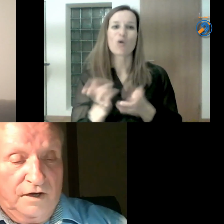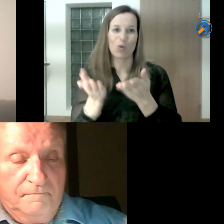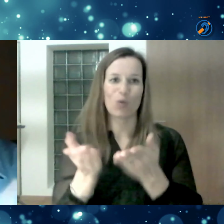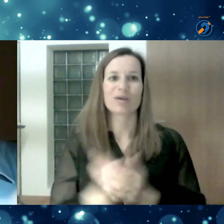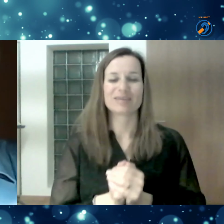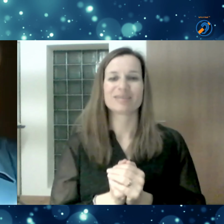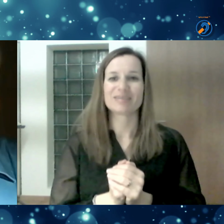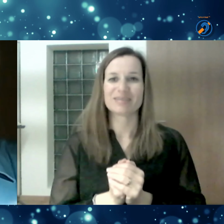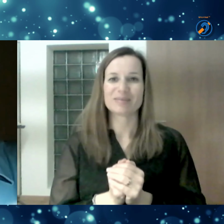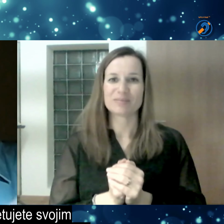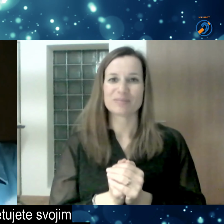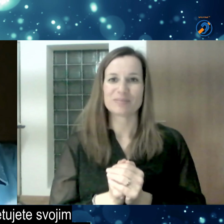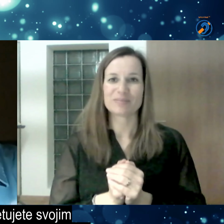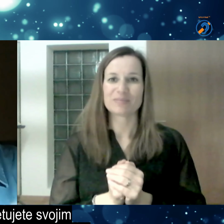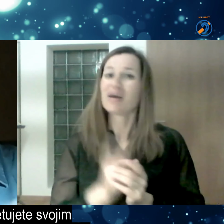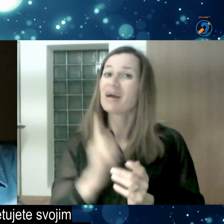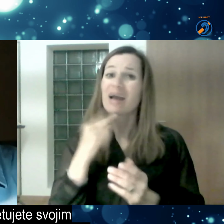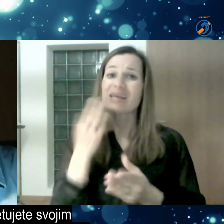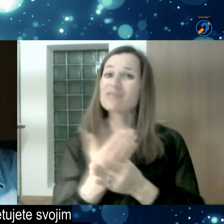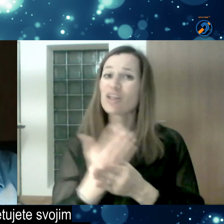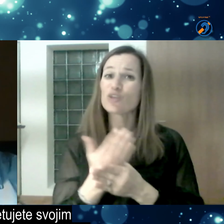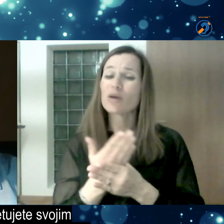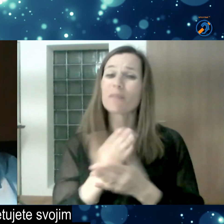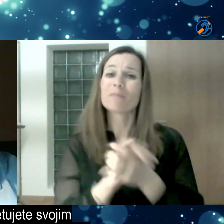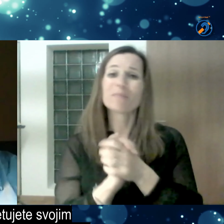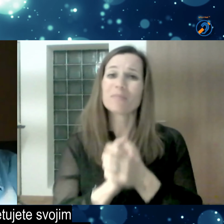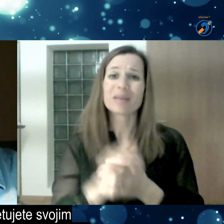Lahko, ja. Kaj svetujete svojim prijateljem,